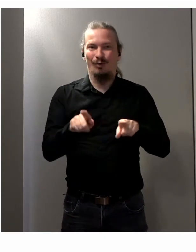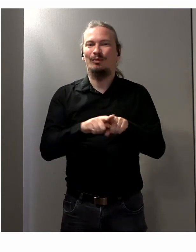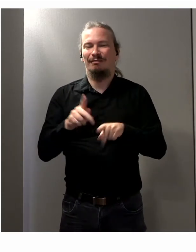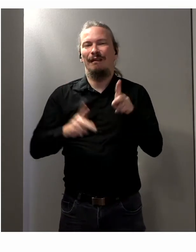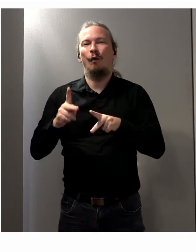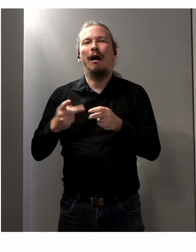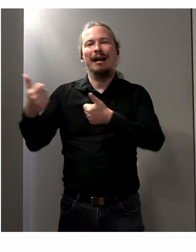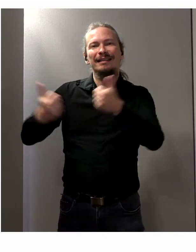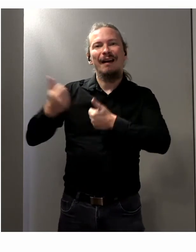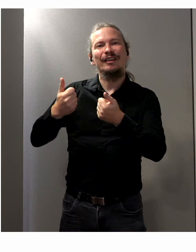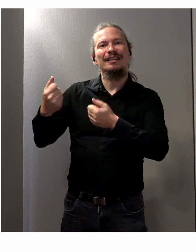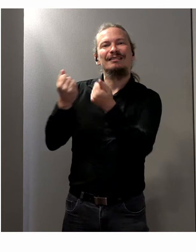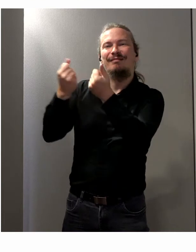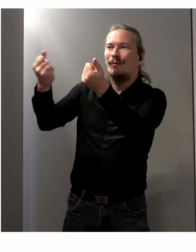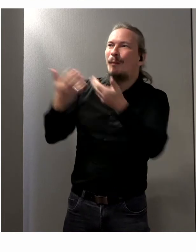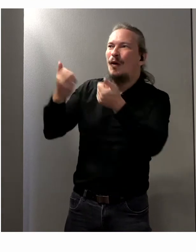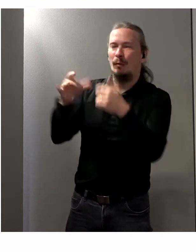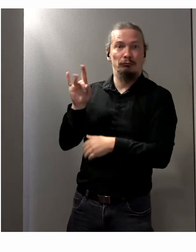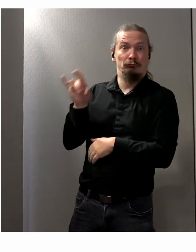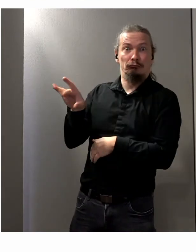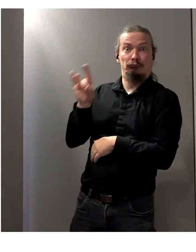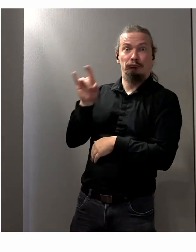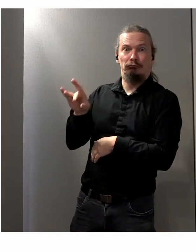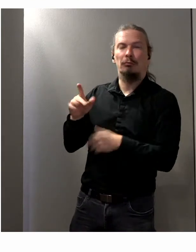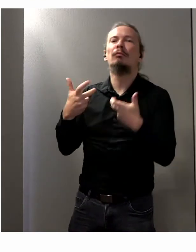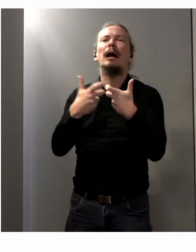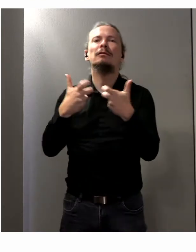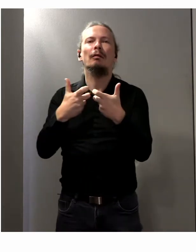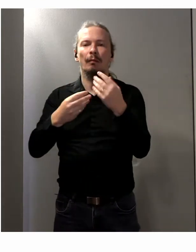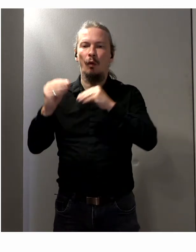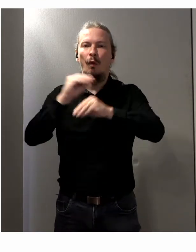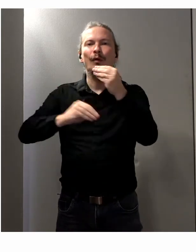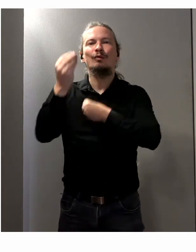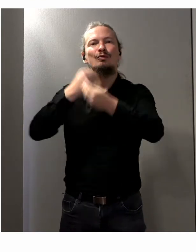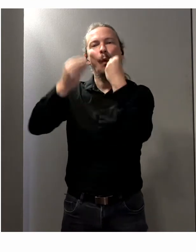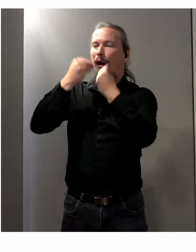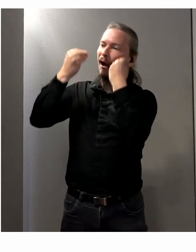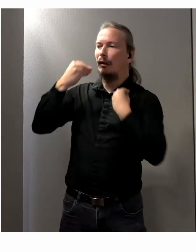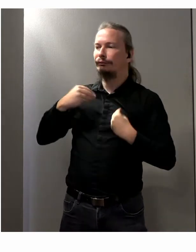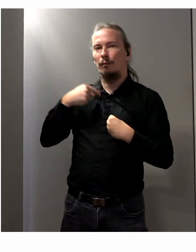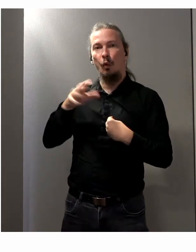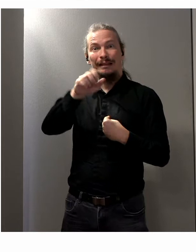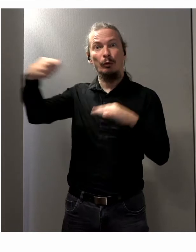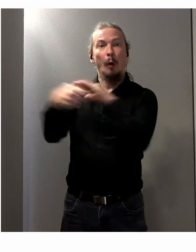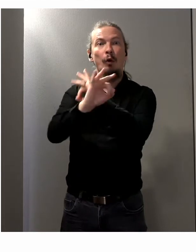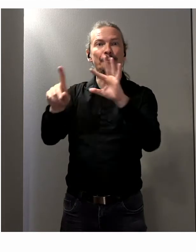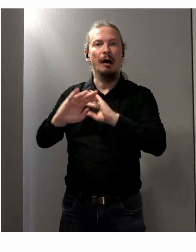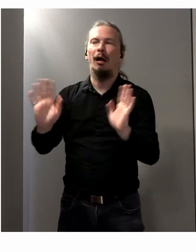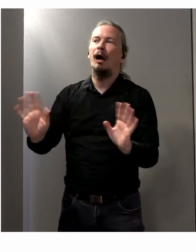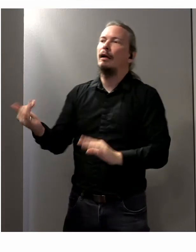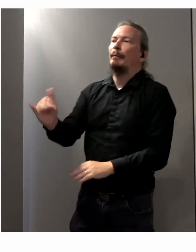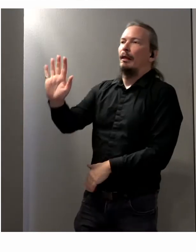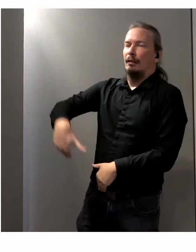services, même quand ils concernent directement leur bien-être, par exemple pour des soins qui sont non remboursés par la sécurité sociale. Un